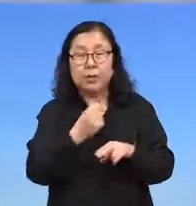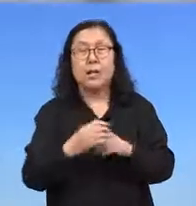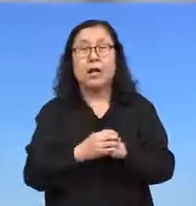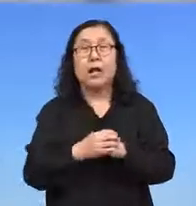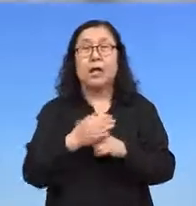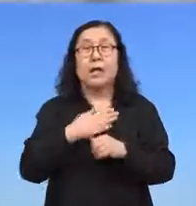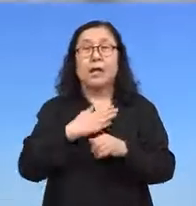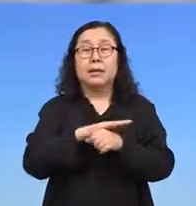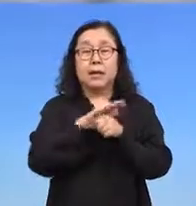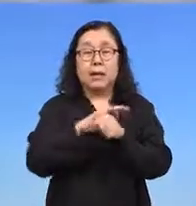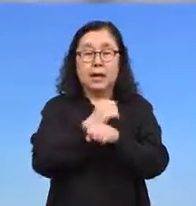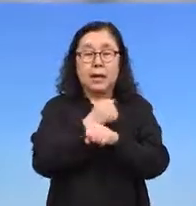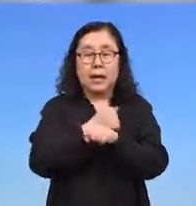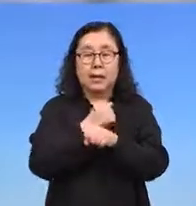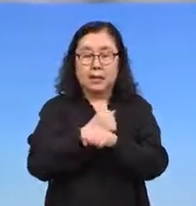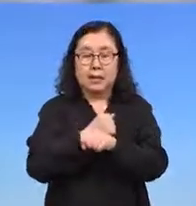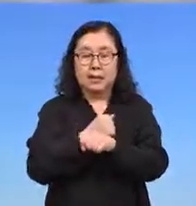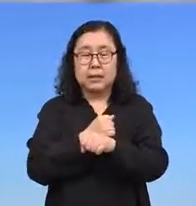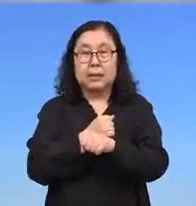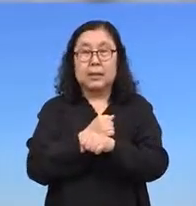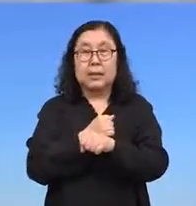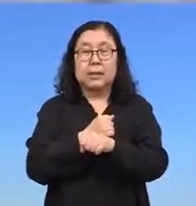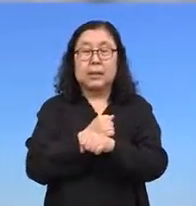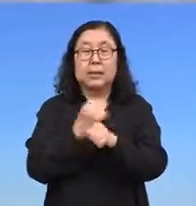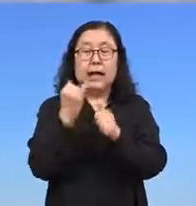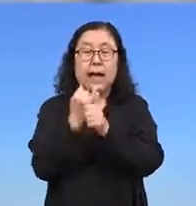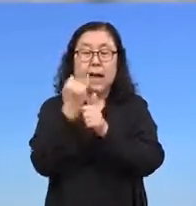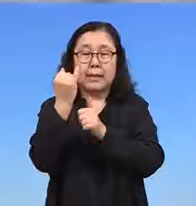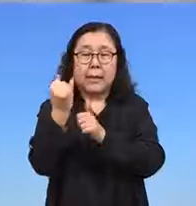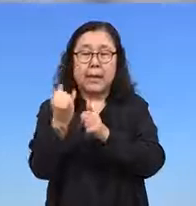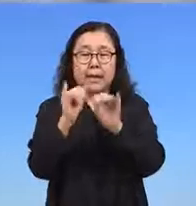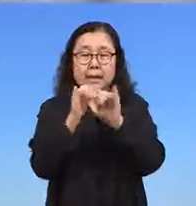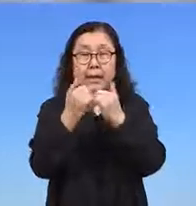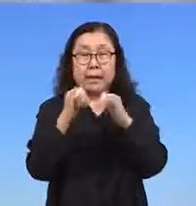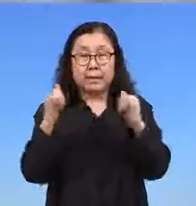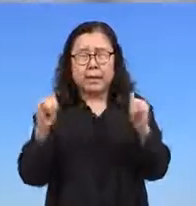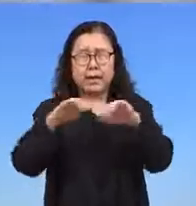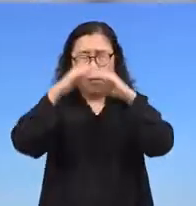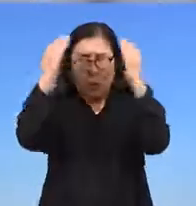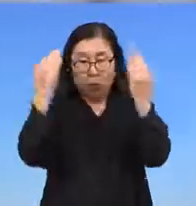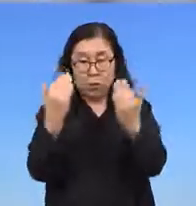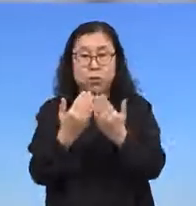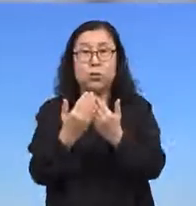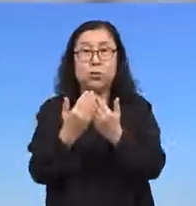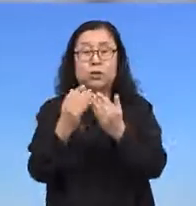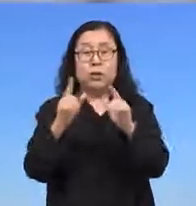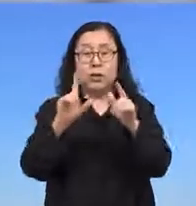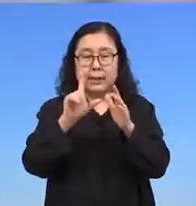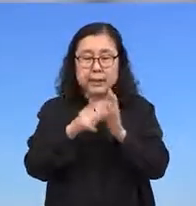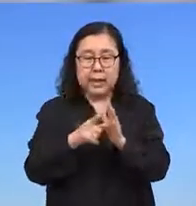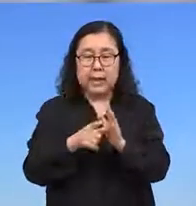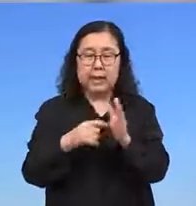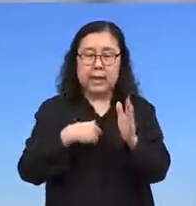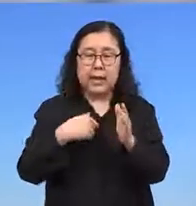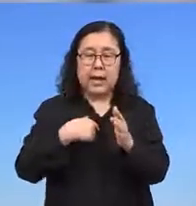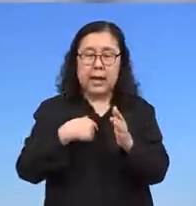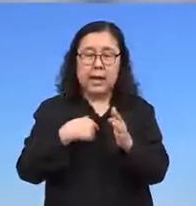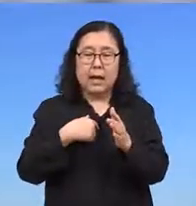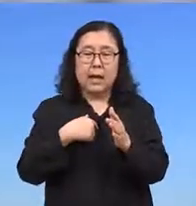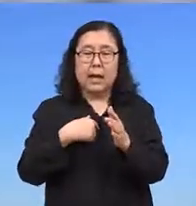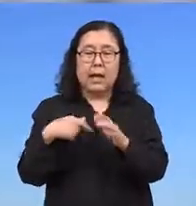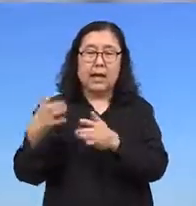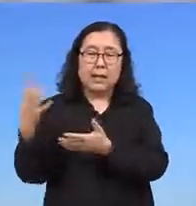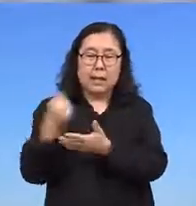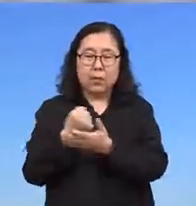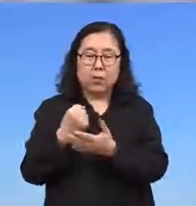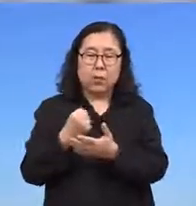남편이, 자녀들이, 너무나 아름다운 교회에서 만난 형제 자매들이 오늘 이 시간 누리며 감사해야 될 선물인